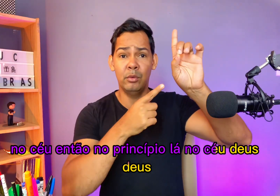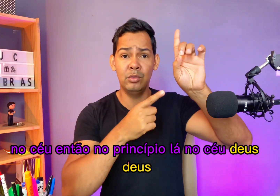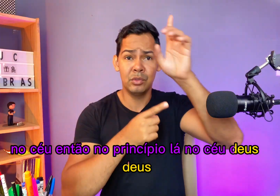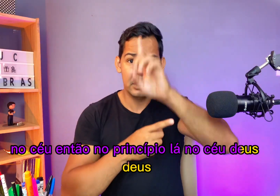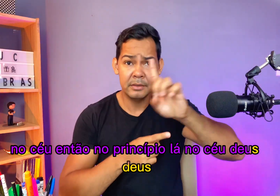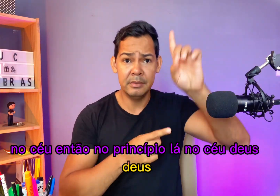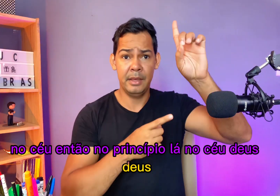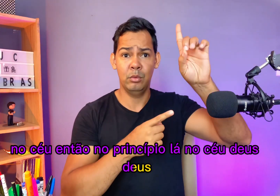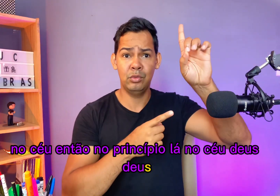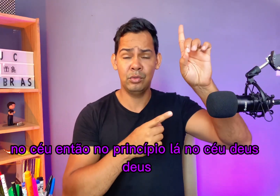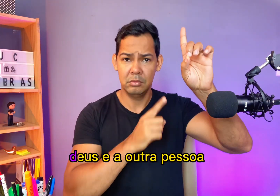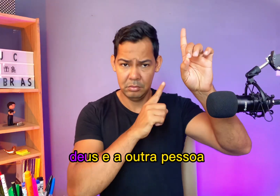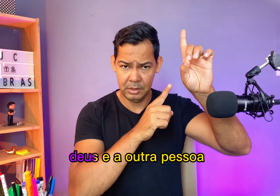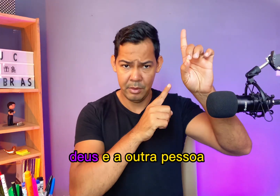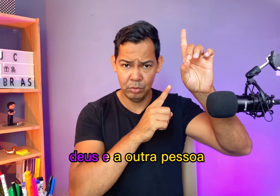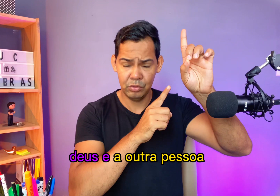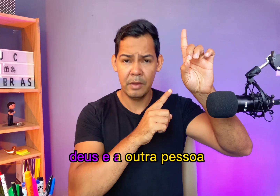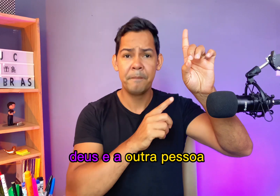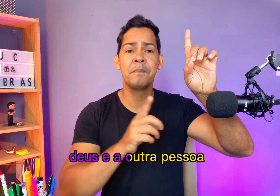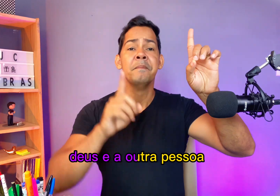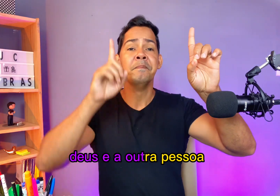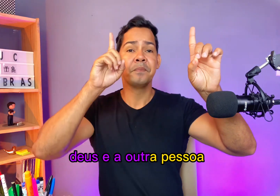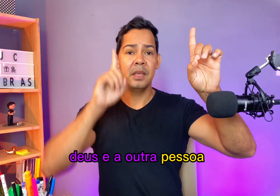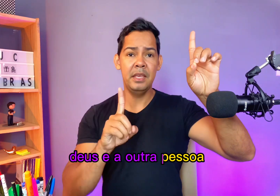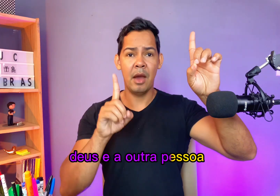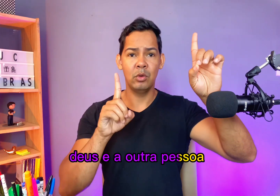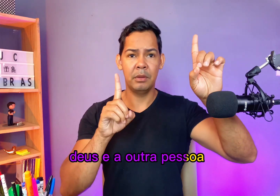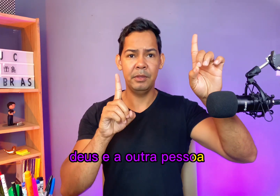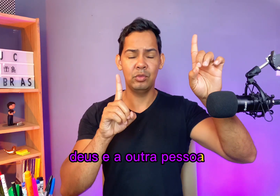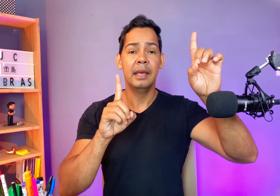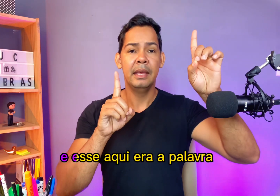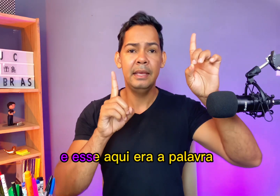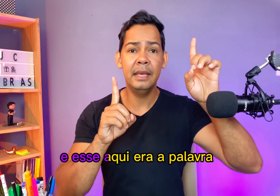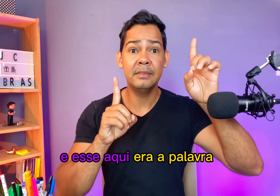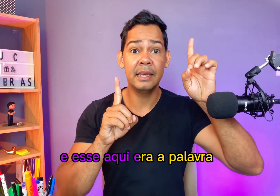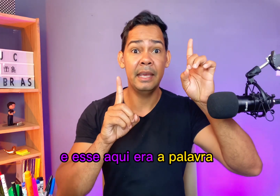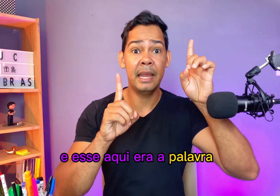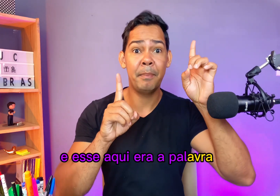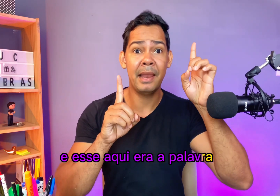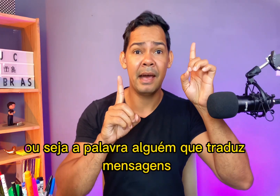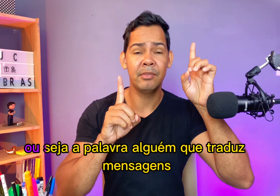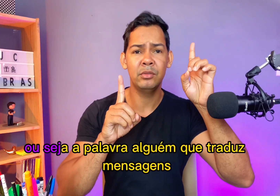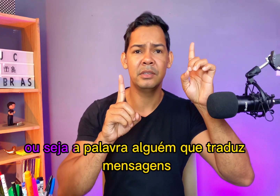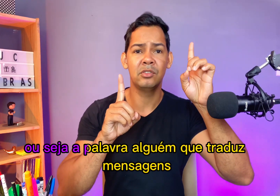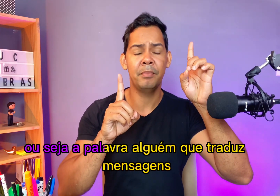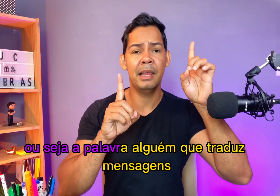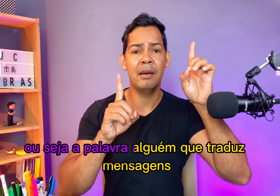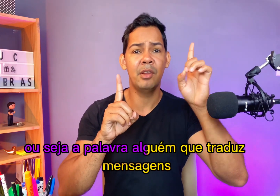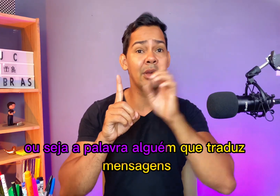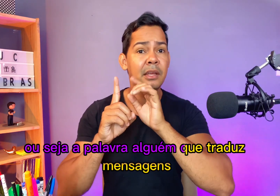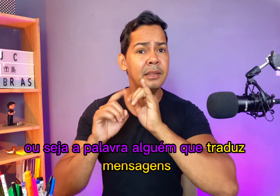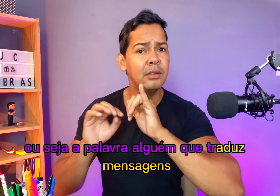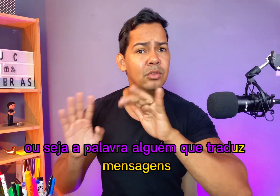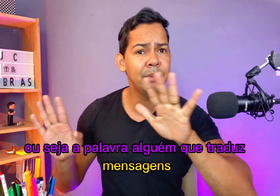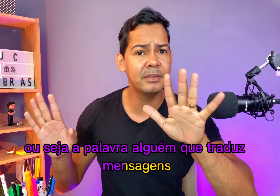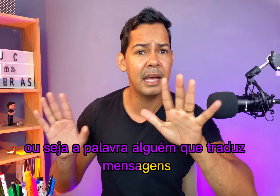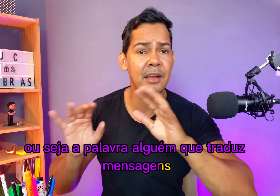Deus, Deus, Deus. E a outra pessoa. E esse aqui era a palavra, ou seja, a palavra é alguém que traduz mensagens,